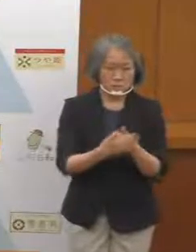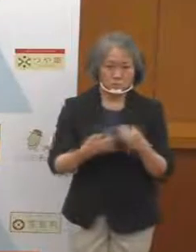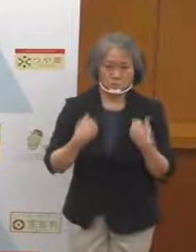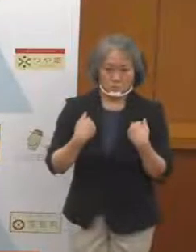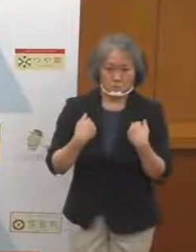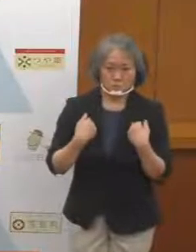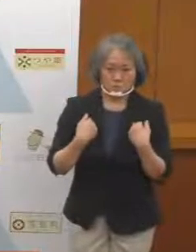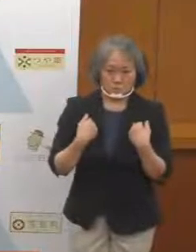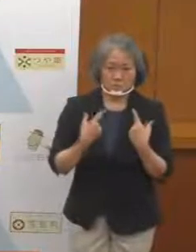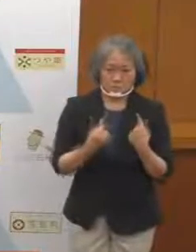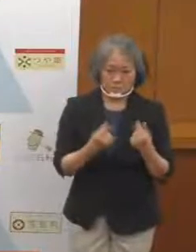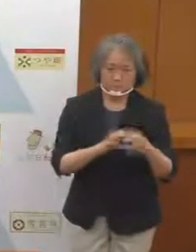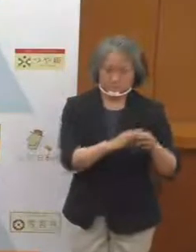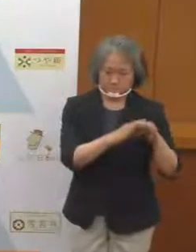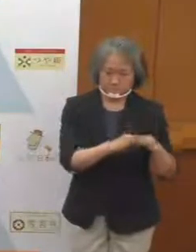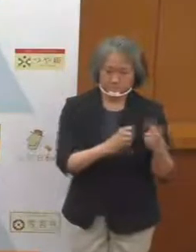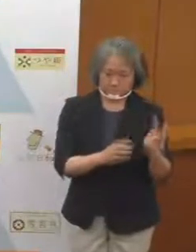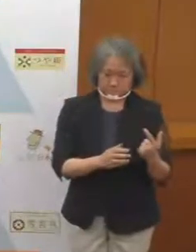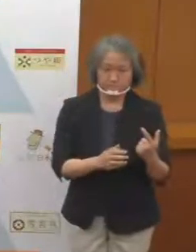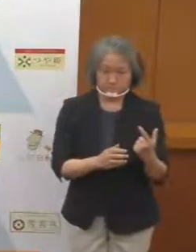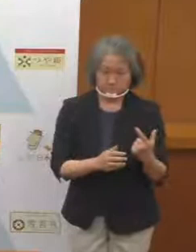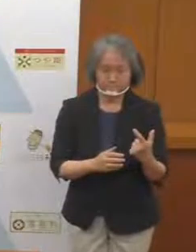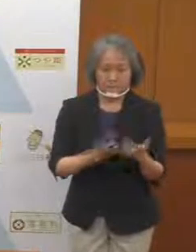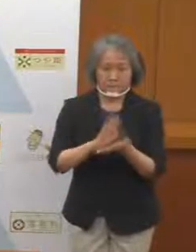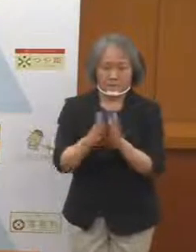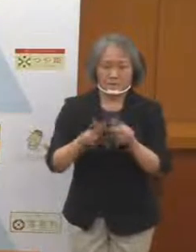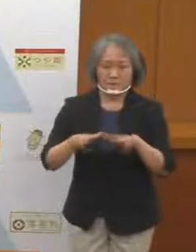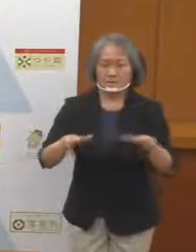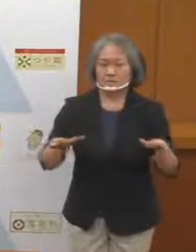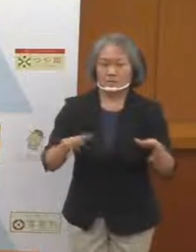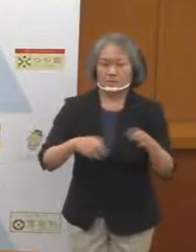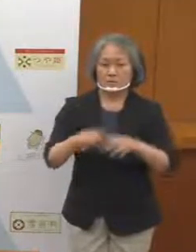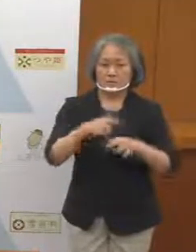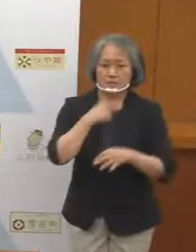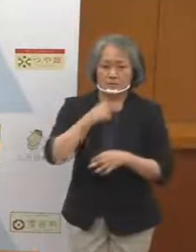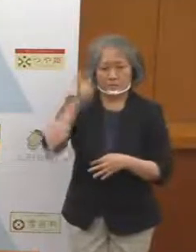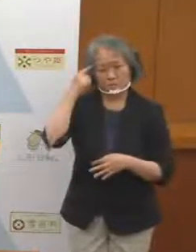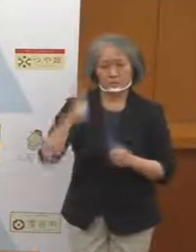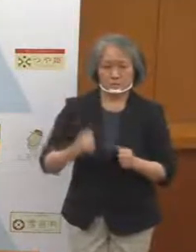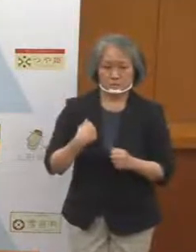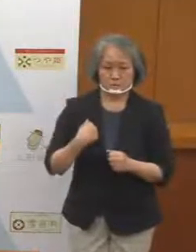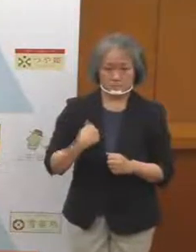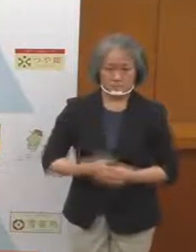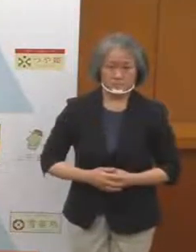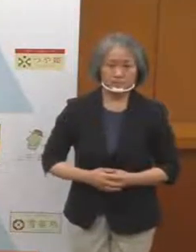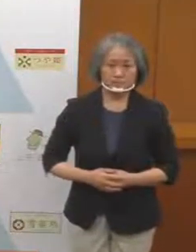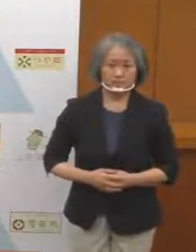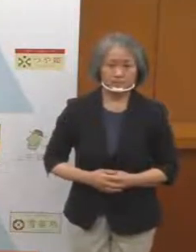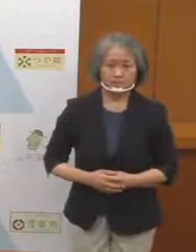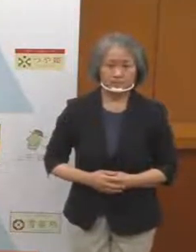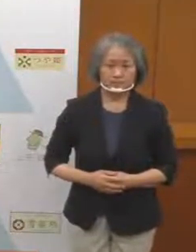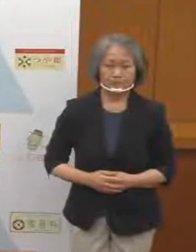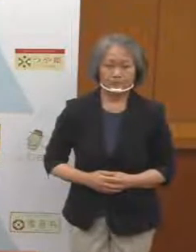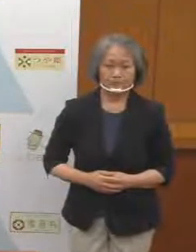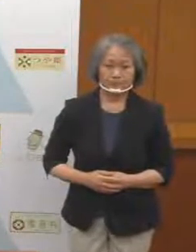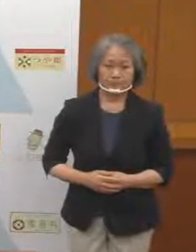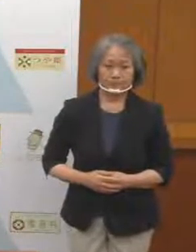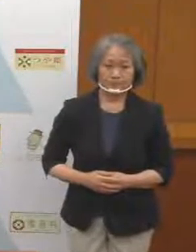連携をしながら県政運営に取り組んでいきたいというふうに思っているところです